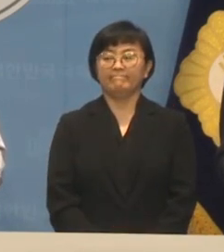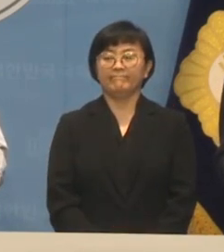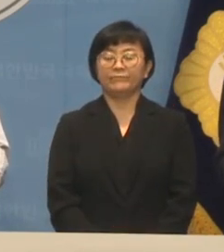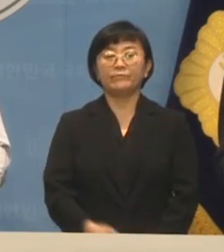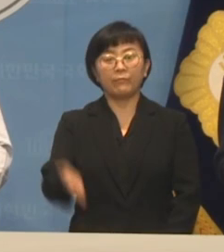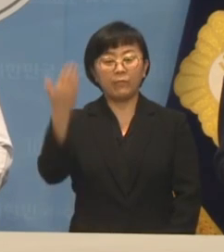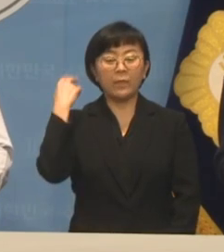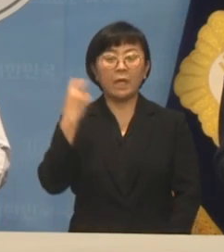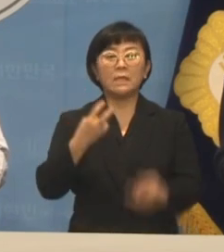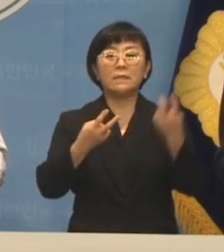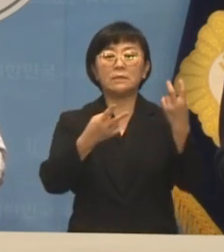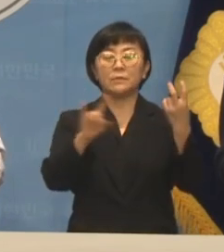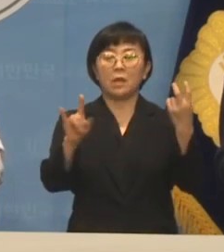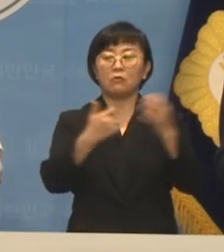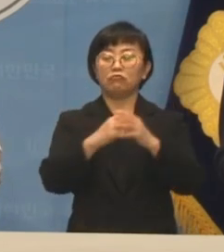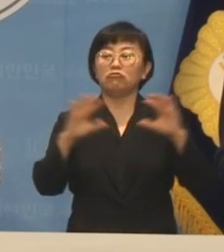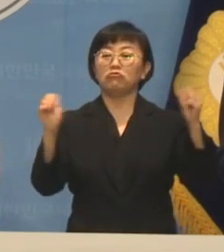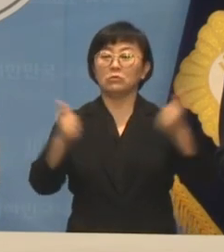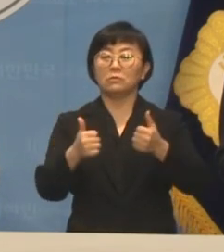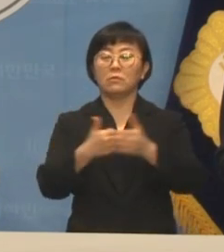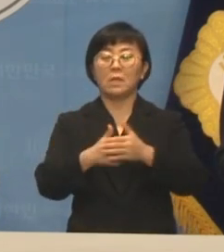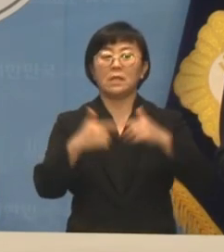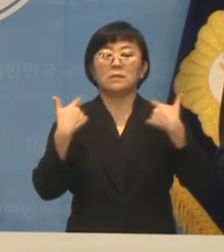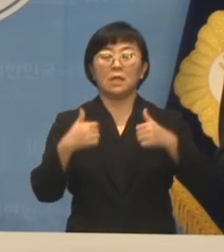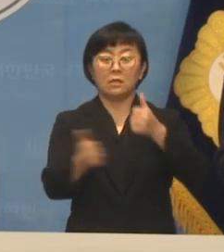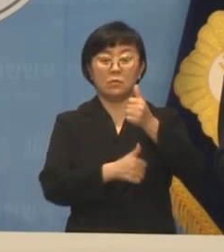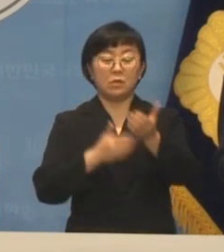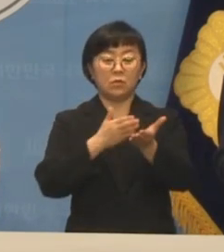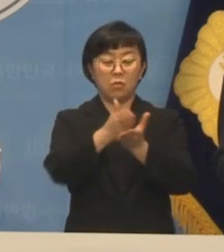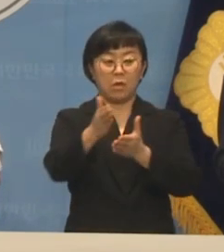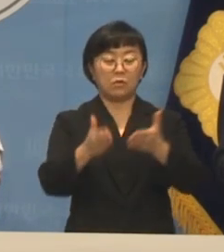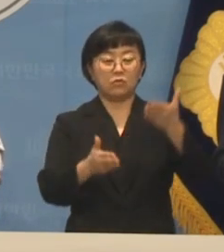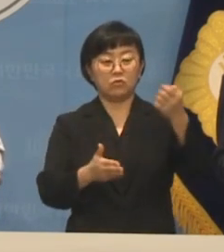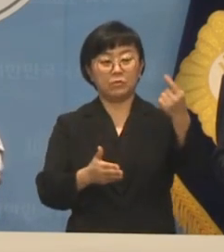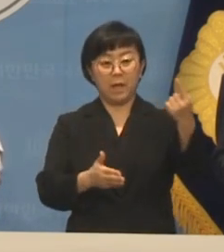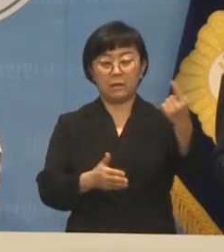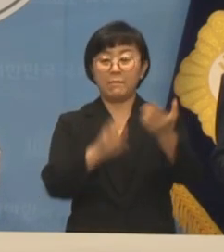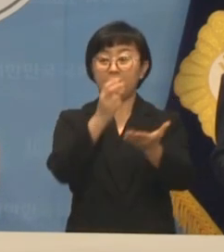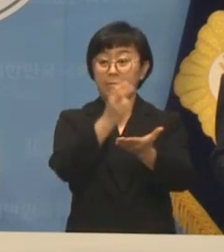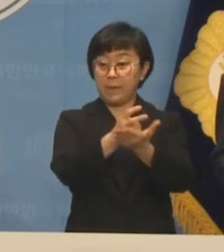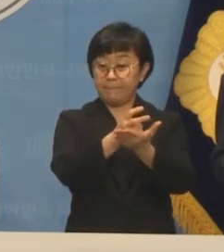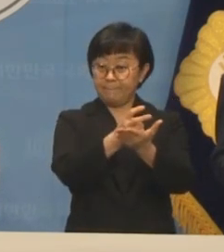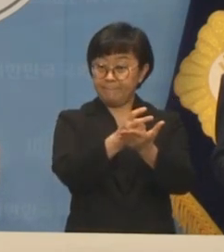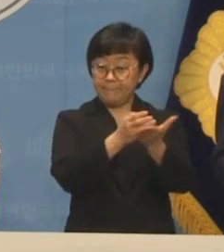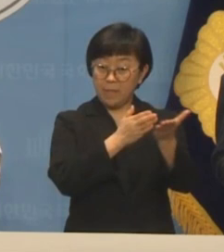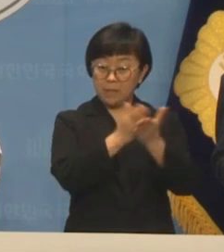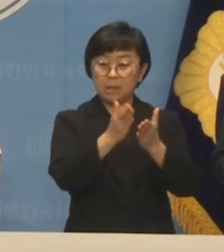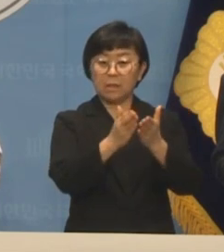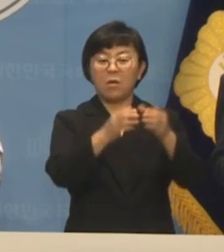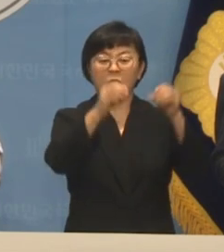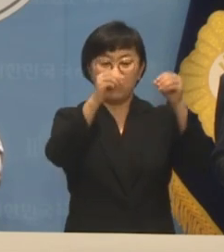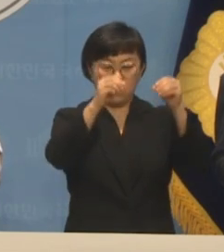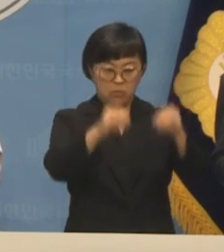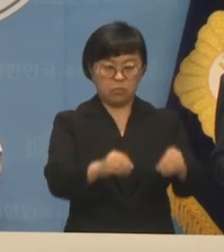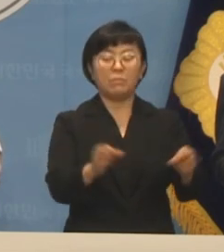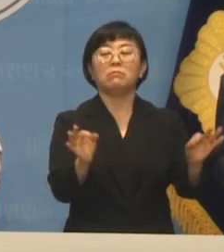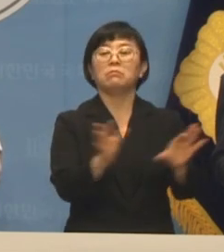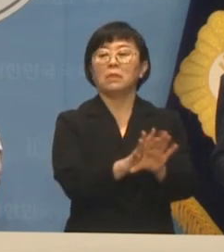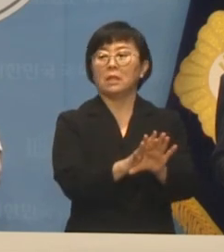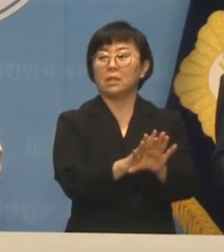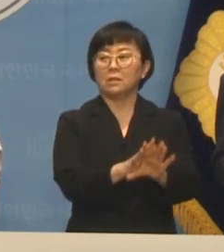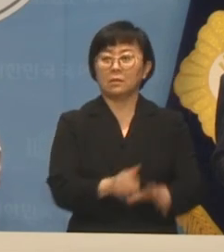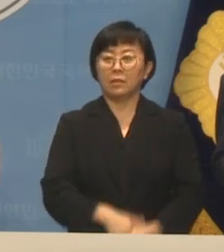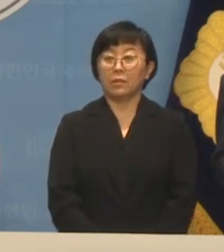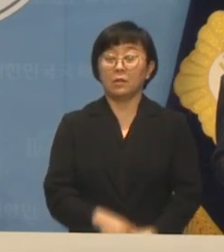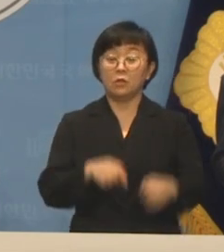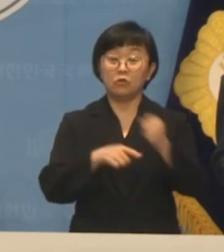지난 20대 국회에서 상임위를 통과한 91개의 법안이 폐기되었습니다.